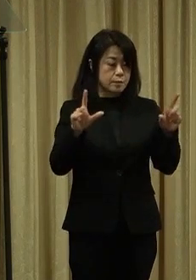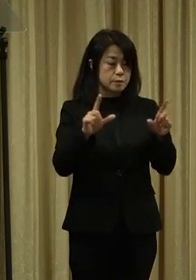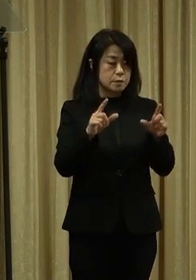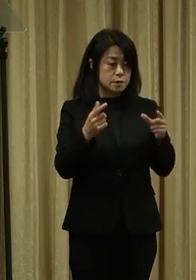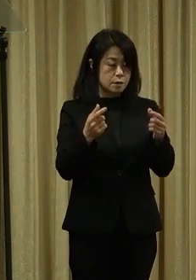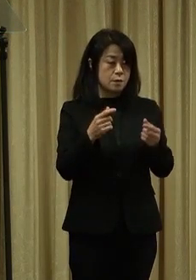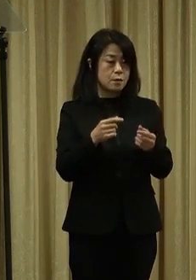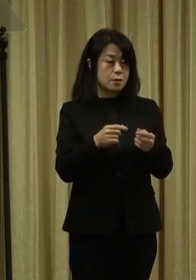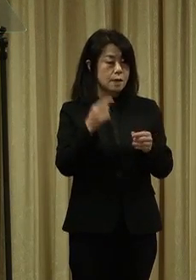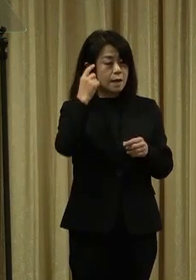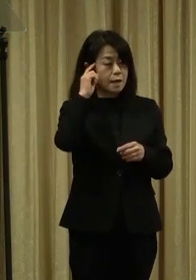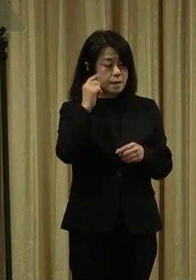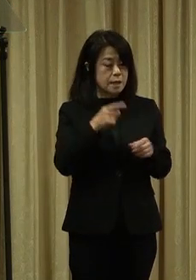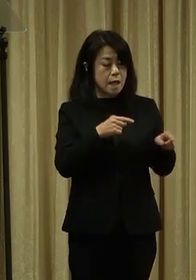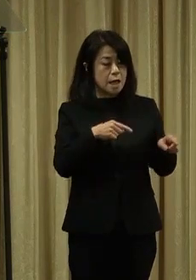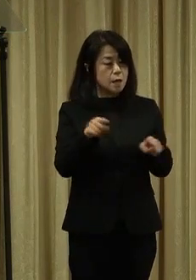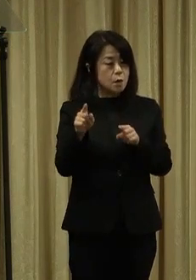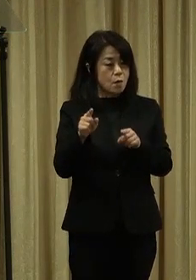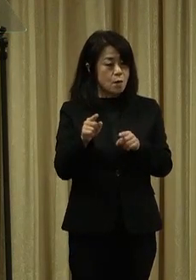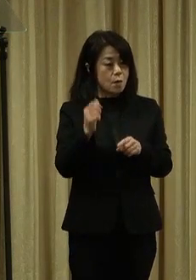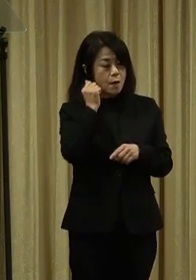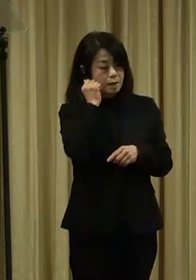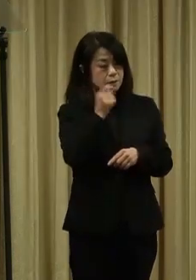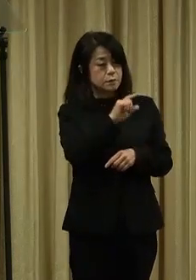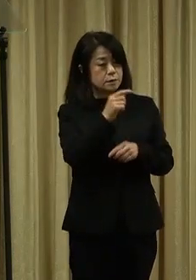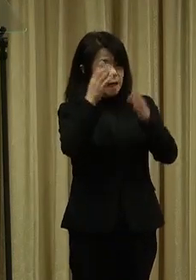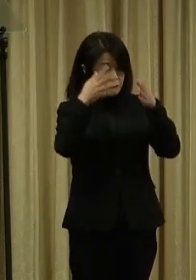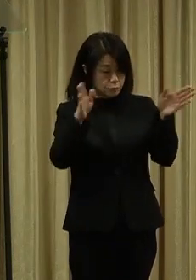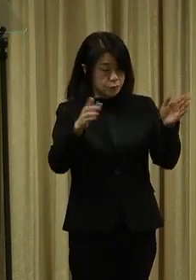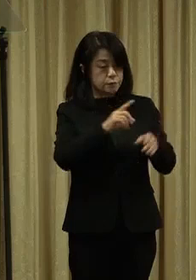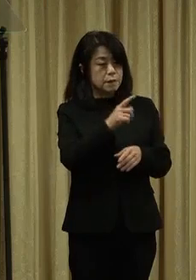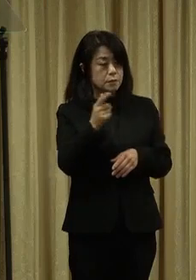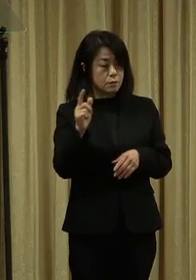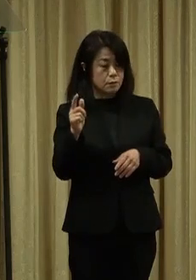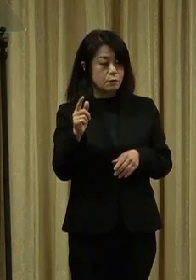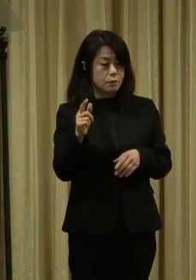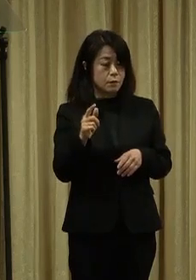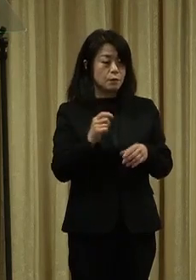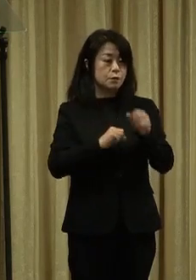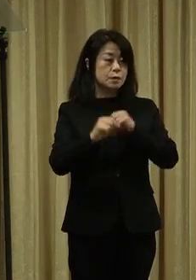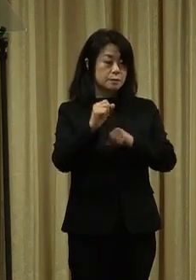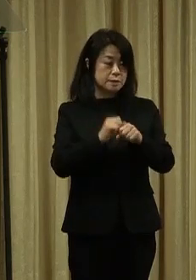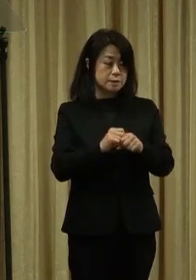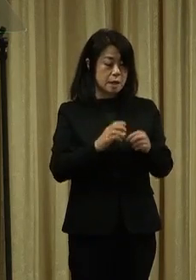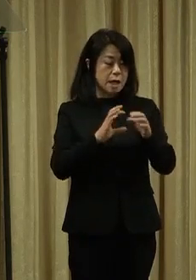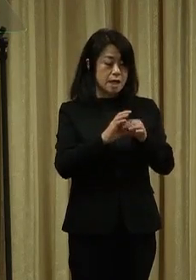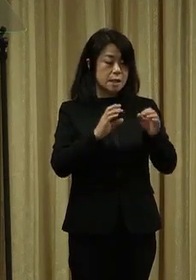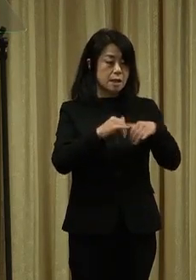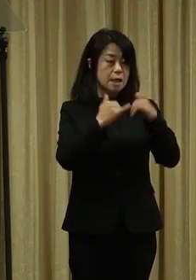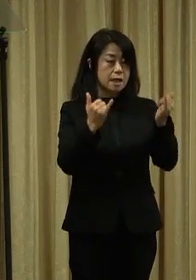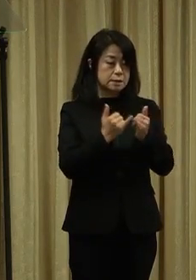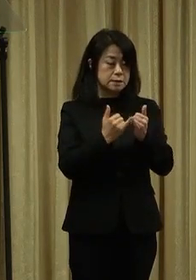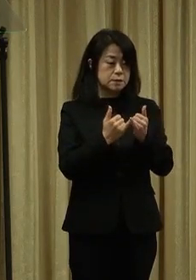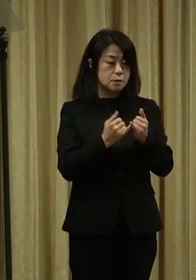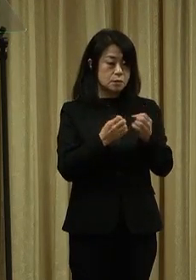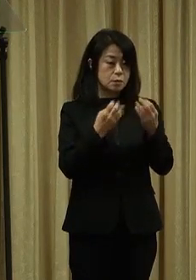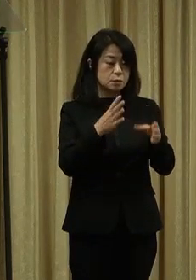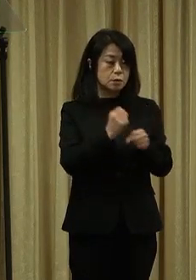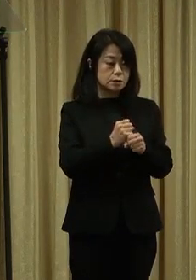ングや旅行泊への出展に取り組みます。次に関係人口の創出拡大です